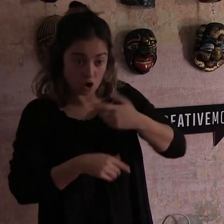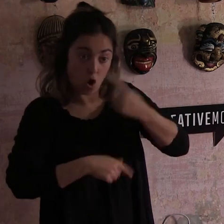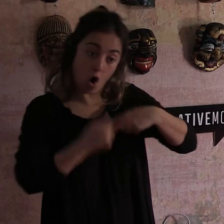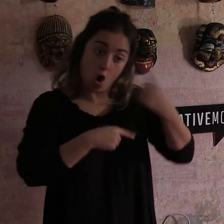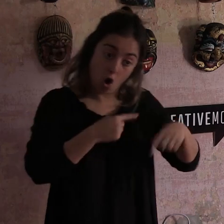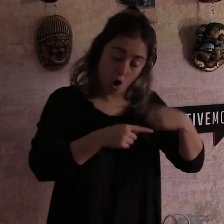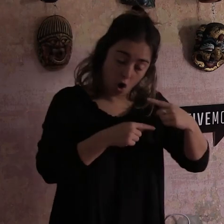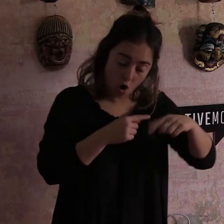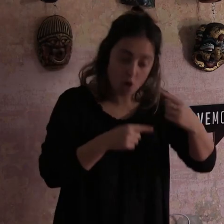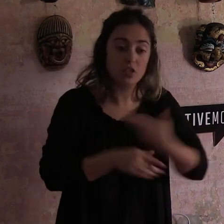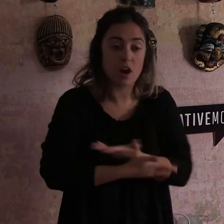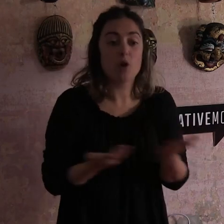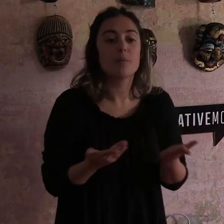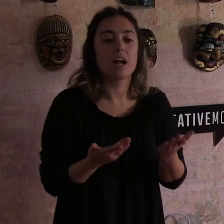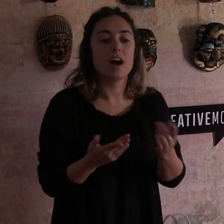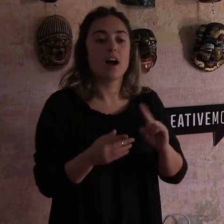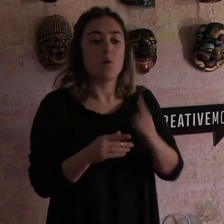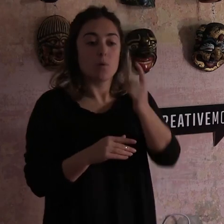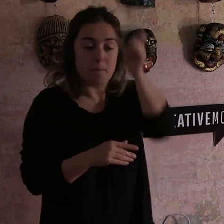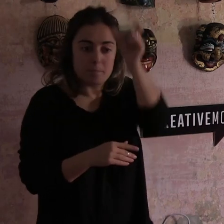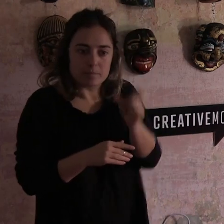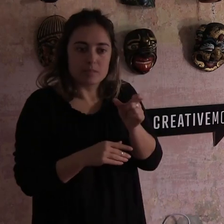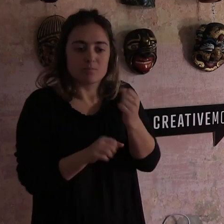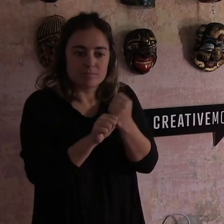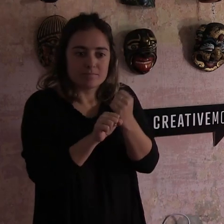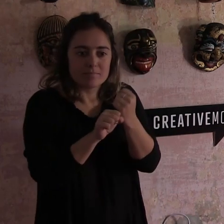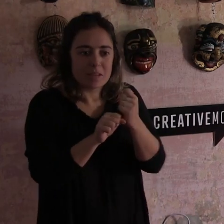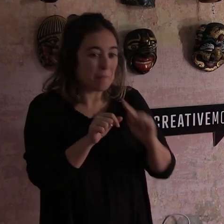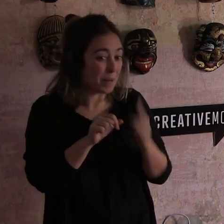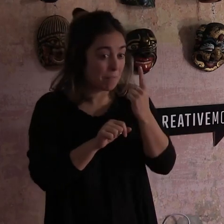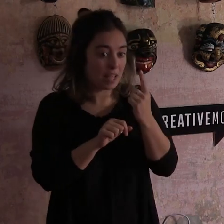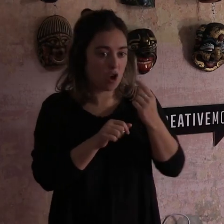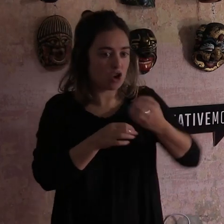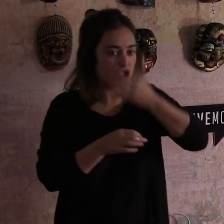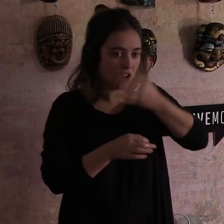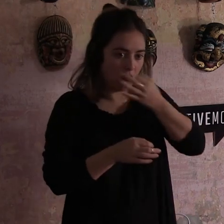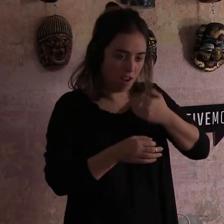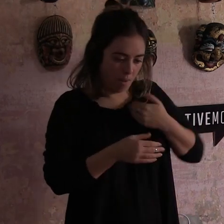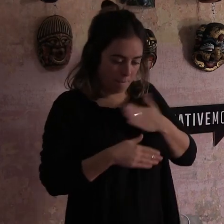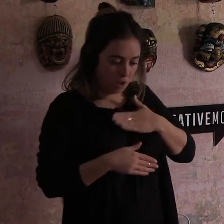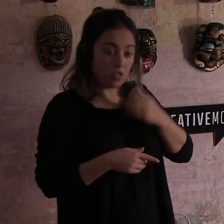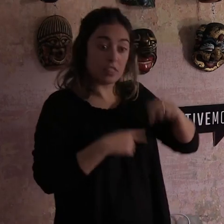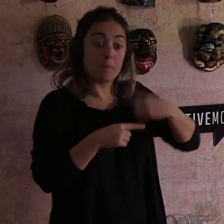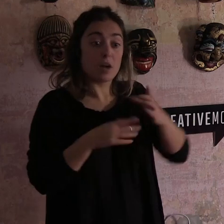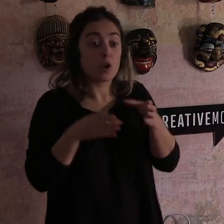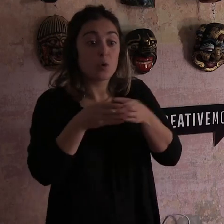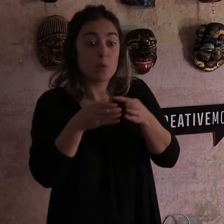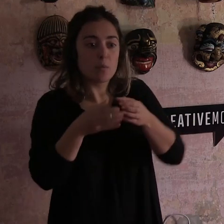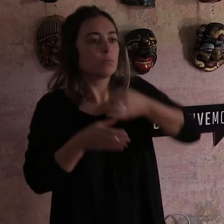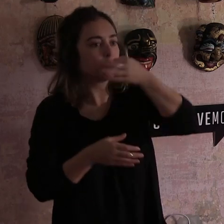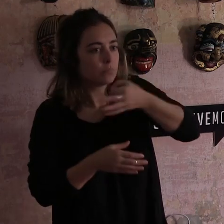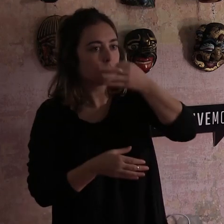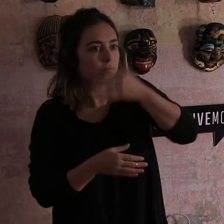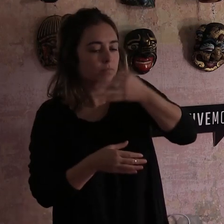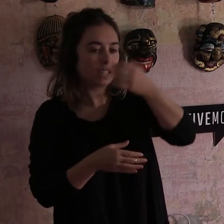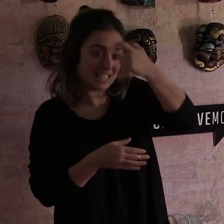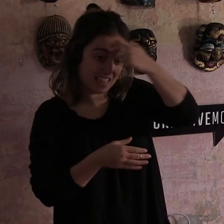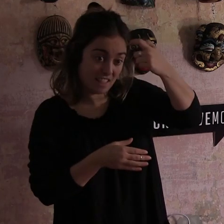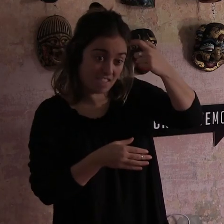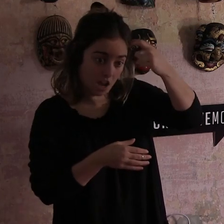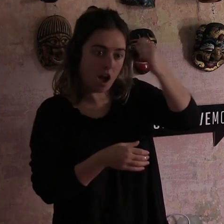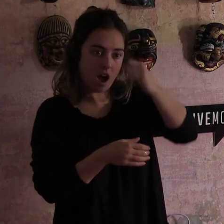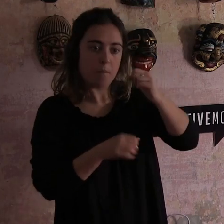a trabajar primero conmigo, charlas así, después con todo el grupo, y después venía asiduamente